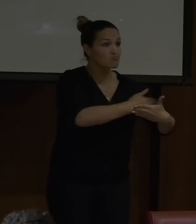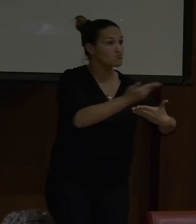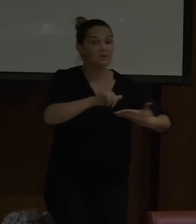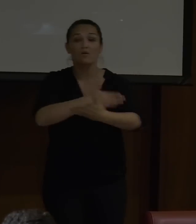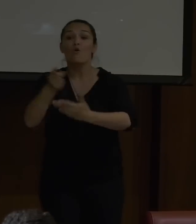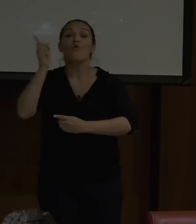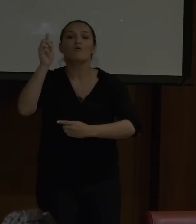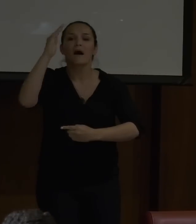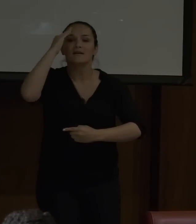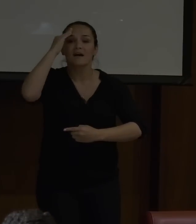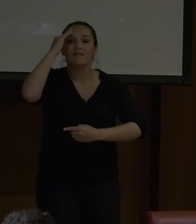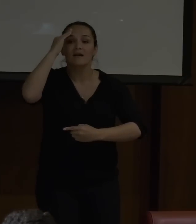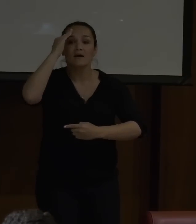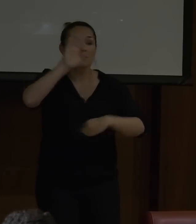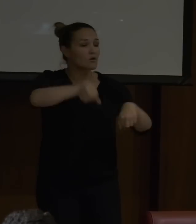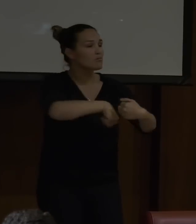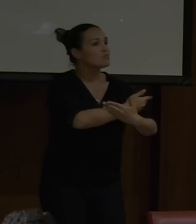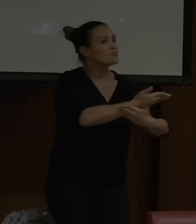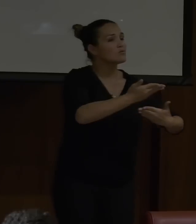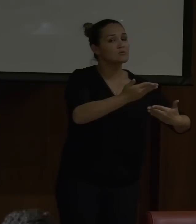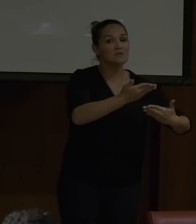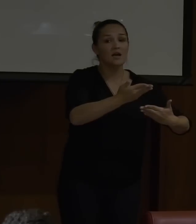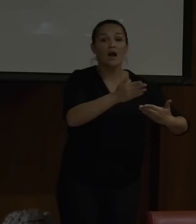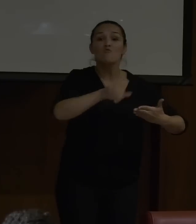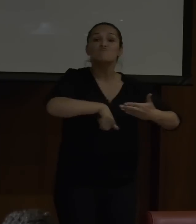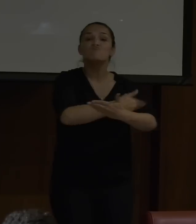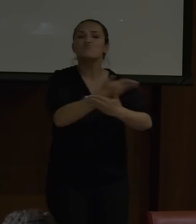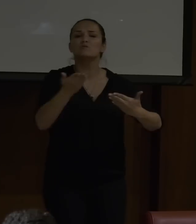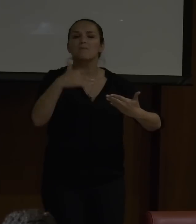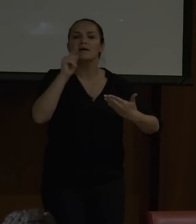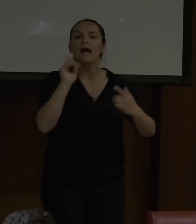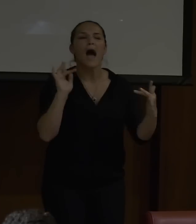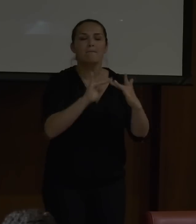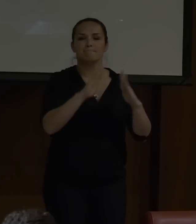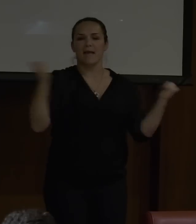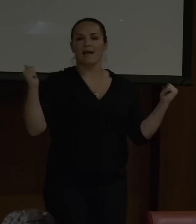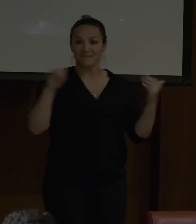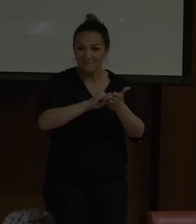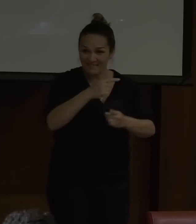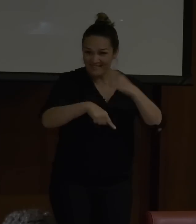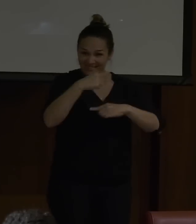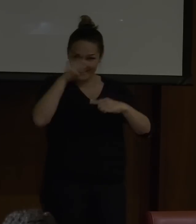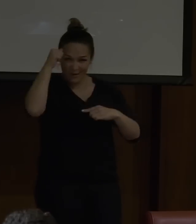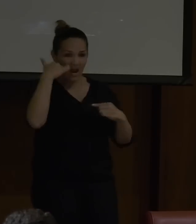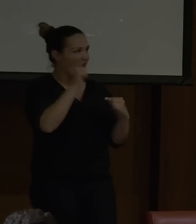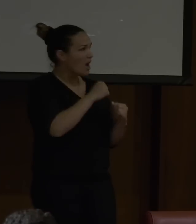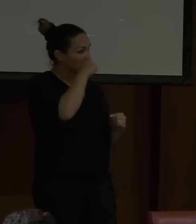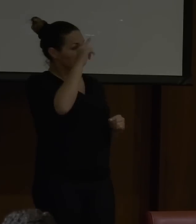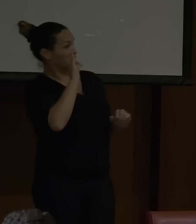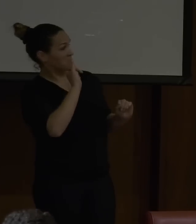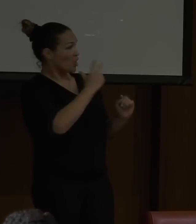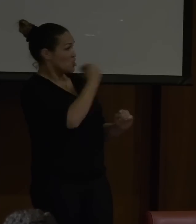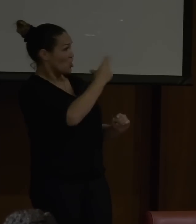componía las canciones a mujeres, lo hacía básicamente por 2 razones: por venganza, como en el caso de la diosa coronada, o con